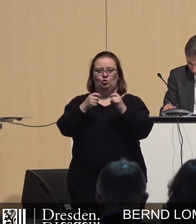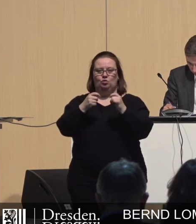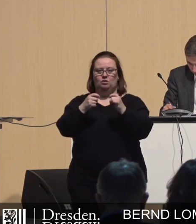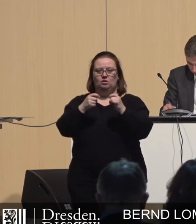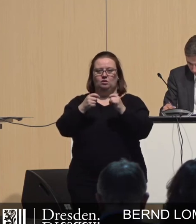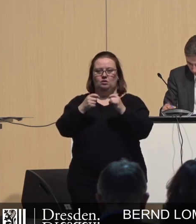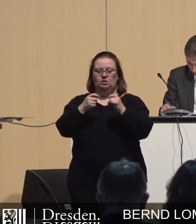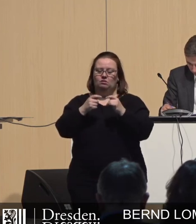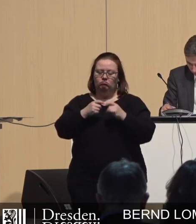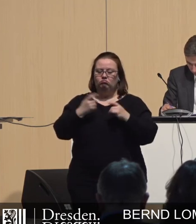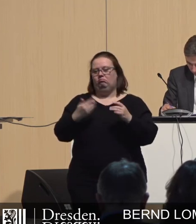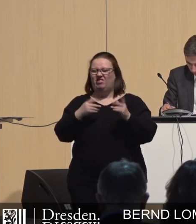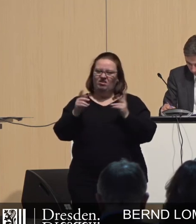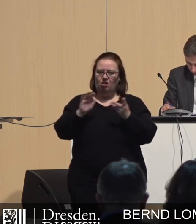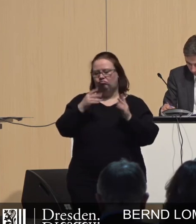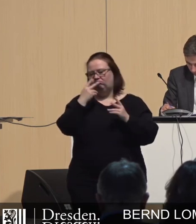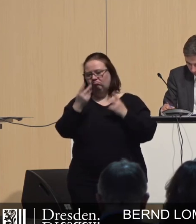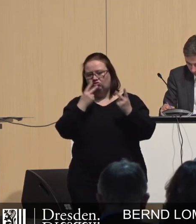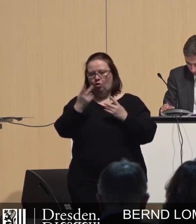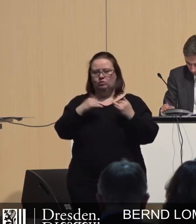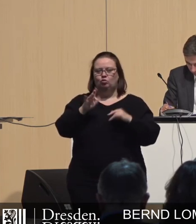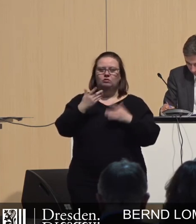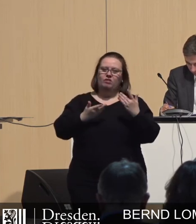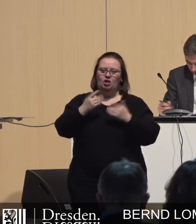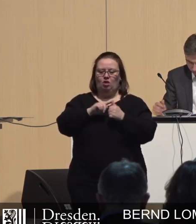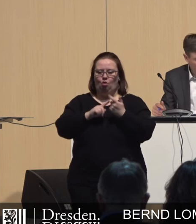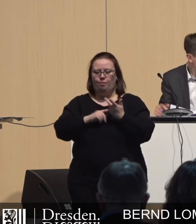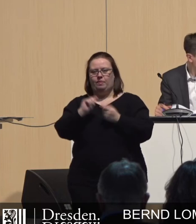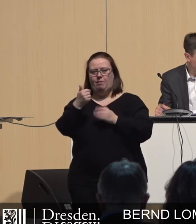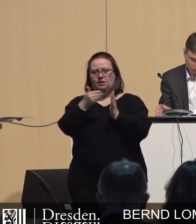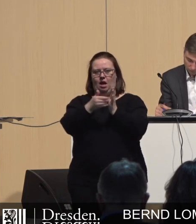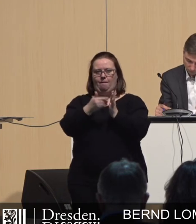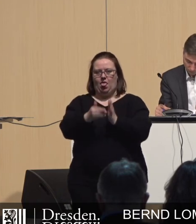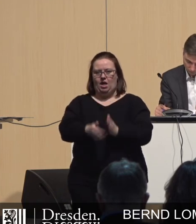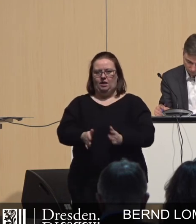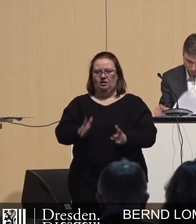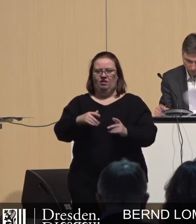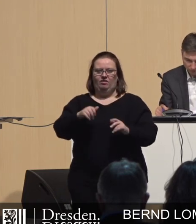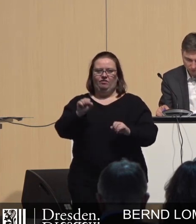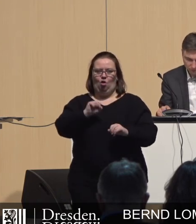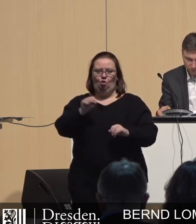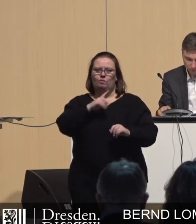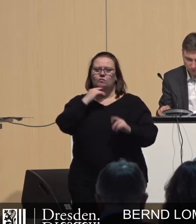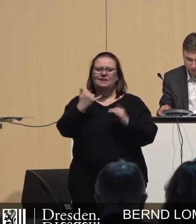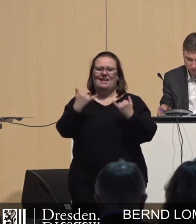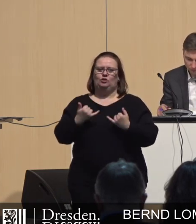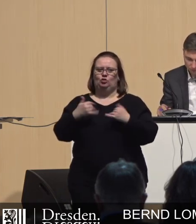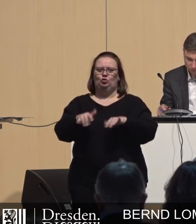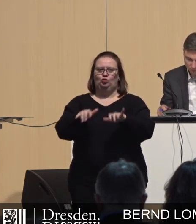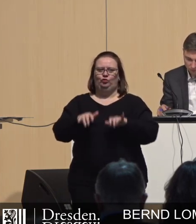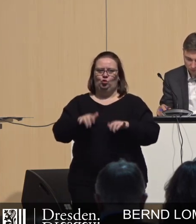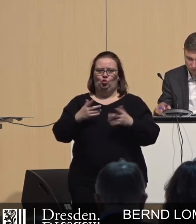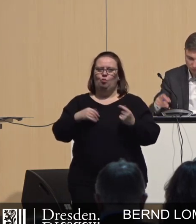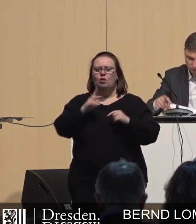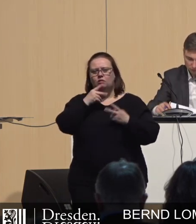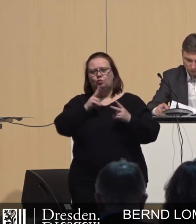kritisch gegenüberstehen und werden sicherlich den meisten ablehnen, weil sie einfach zu früh ist. Wir sollten dies